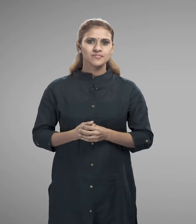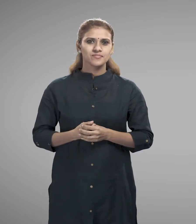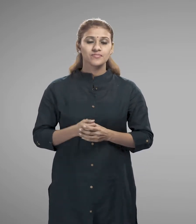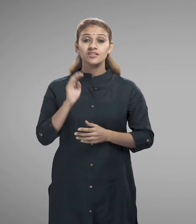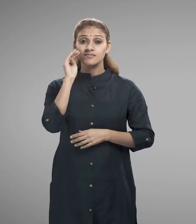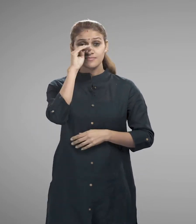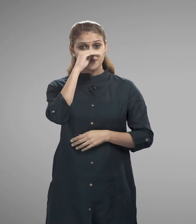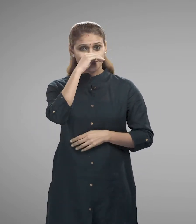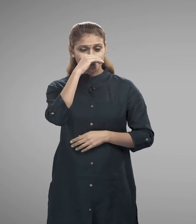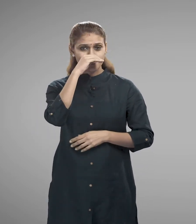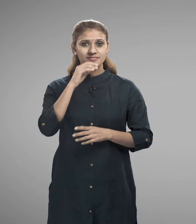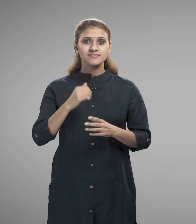शर्म,